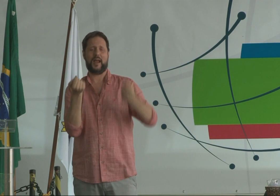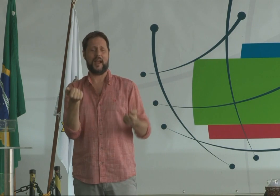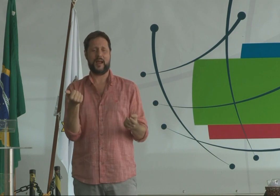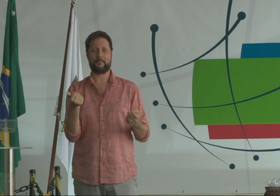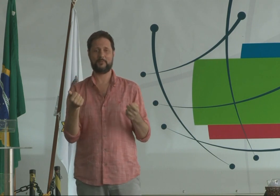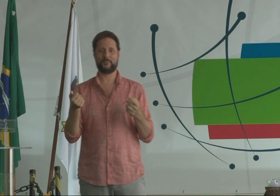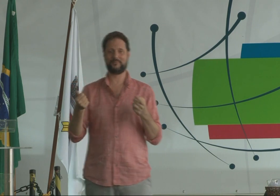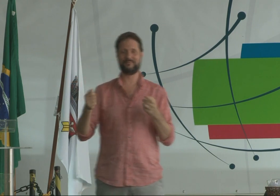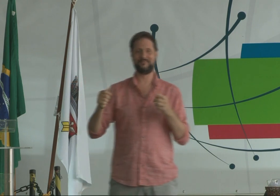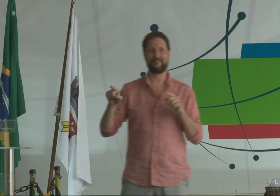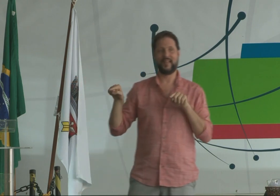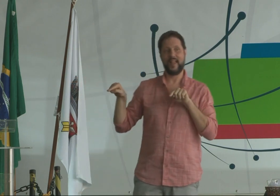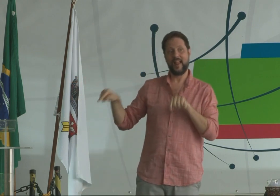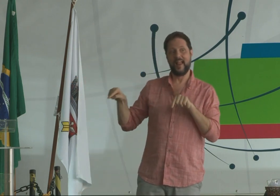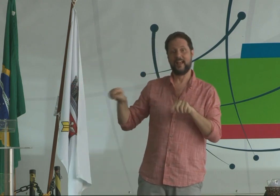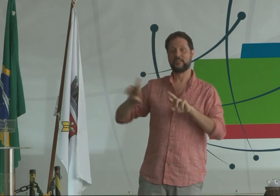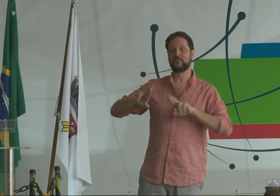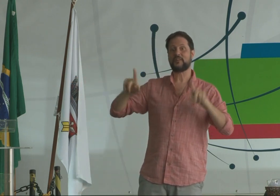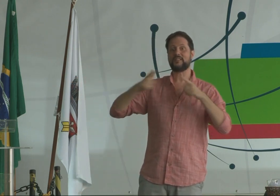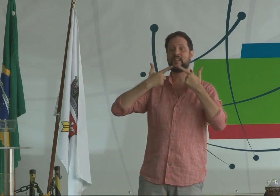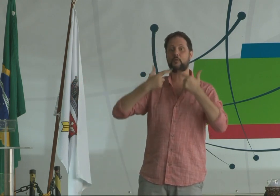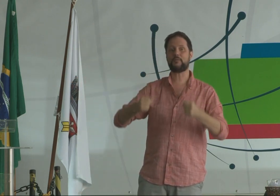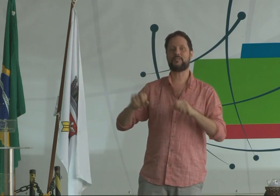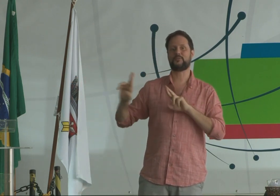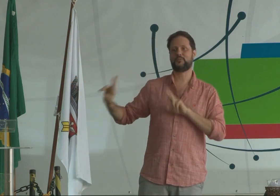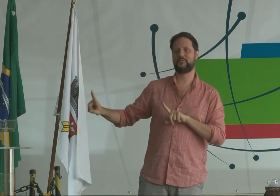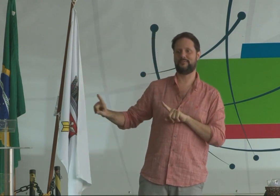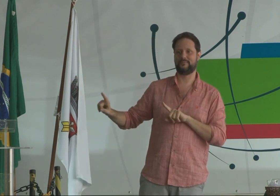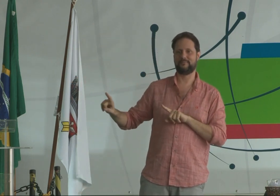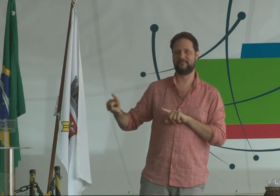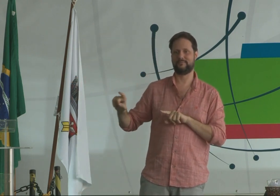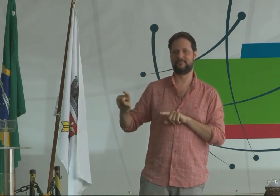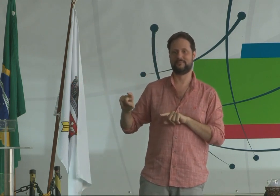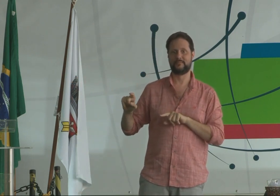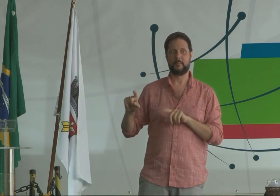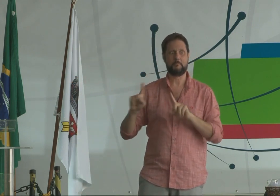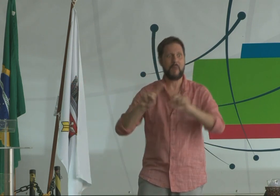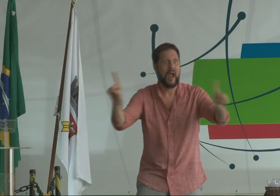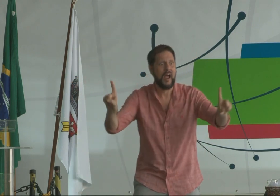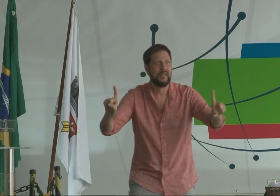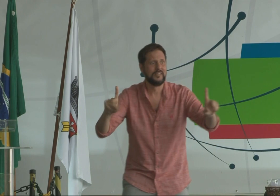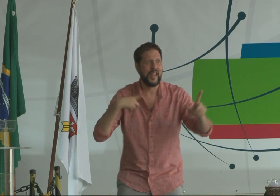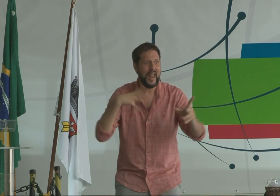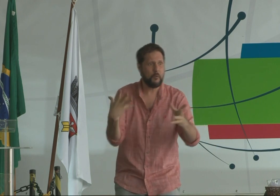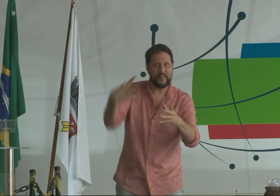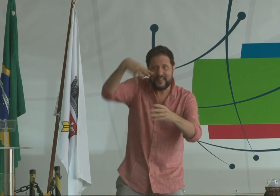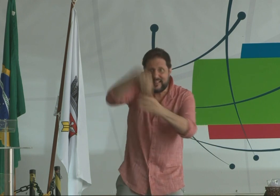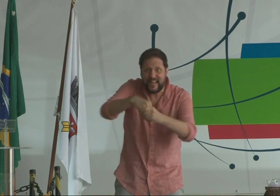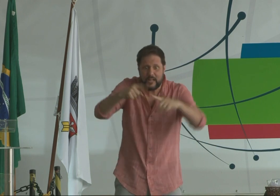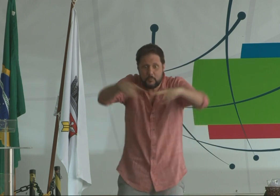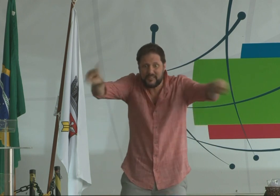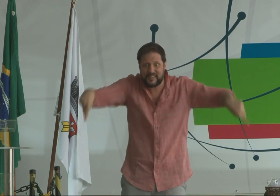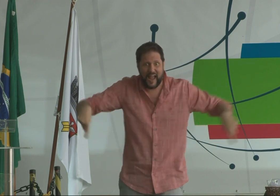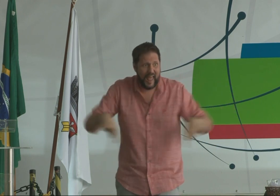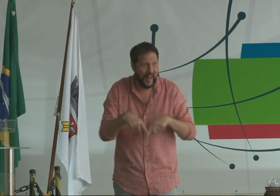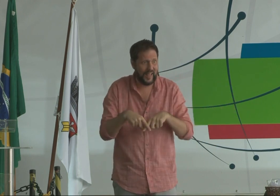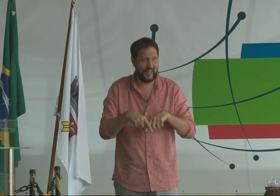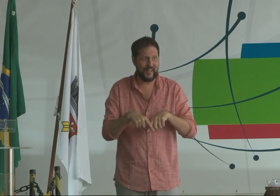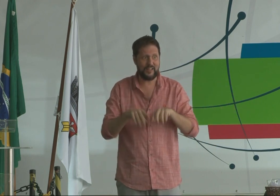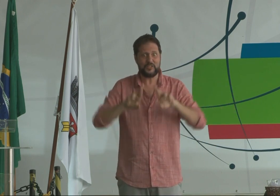a gente não consegue, às vezes, lidar bem para essa questão. E é uma diferença linguística nossa também poder expressar. Mas, eu não tenho,